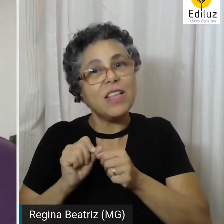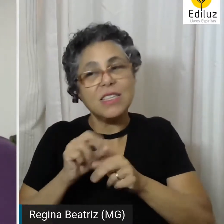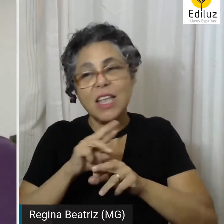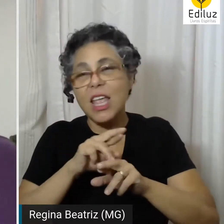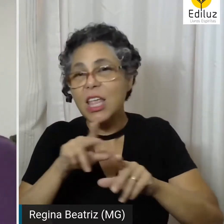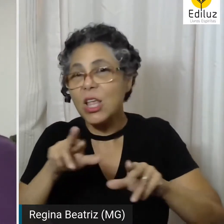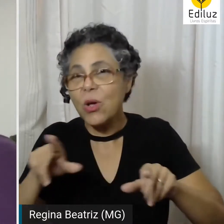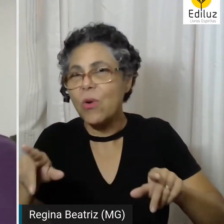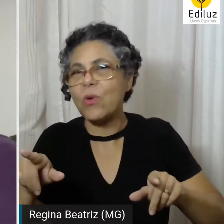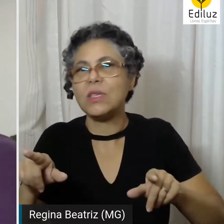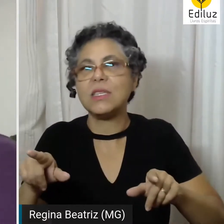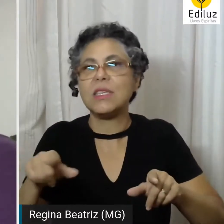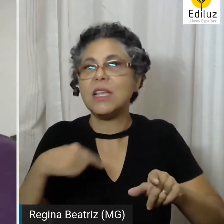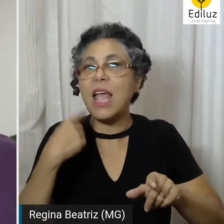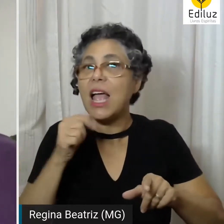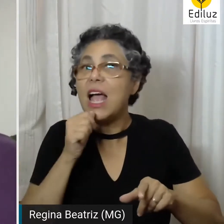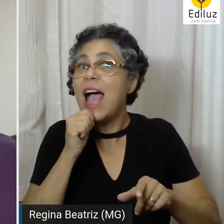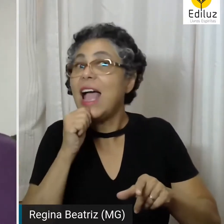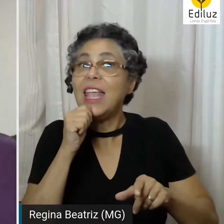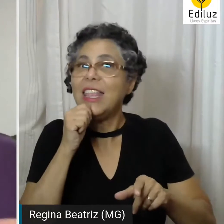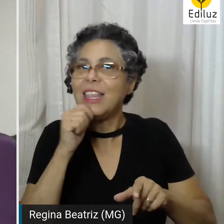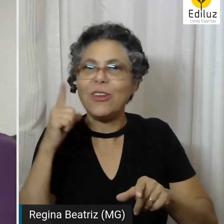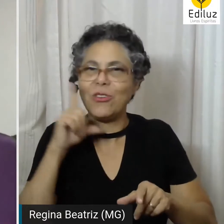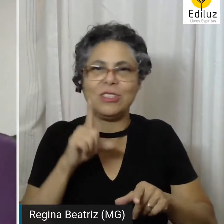tenta. Se